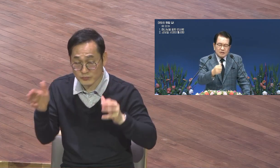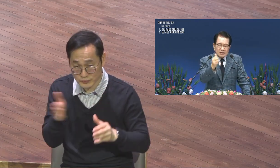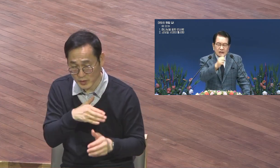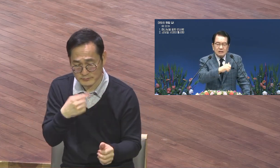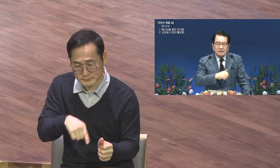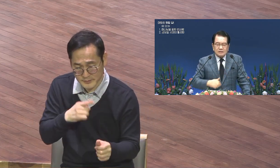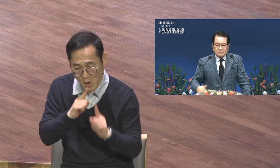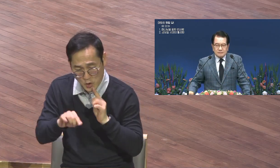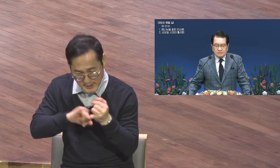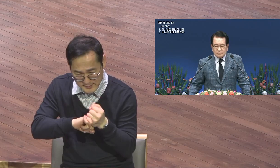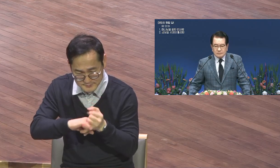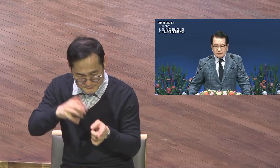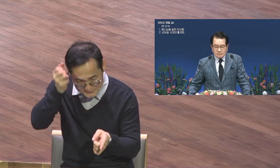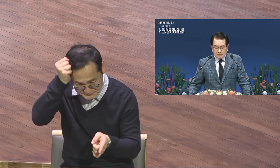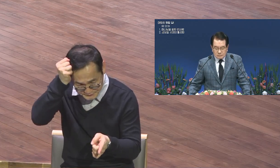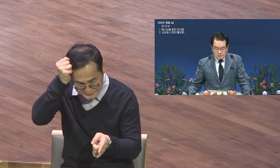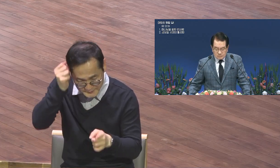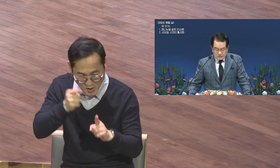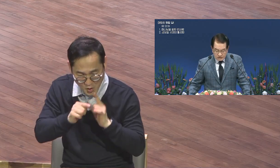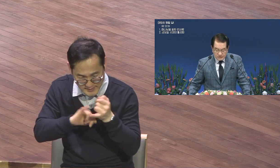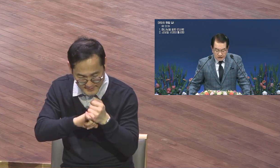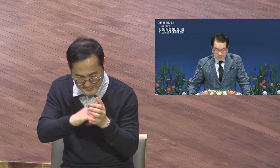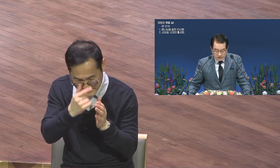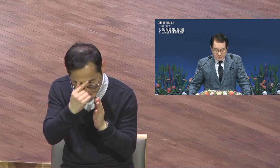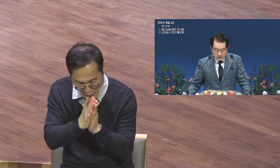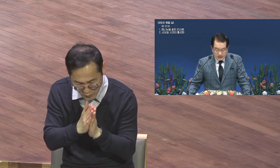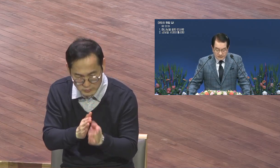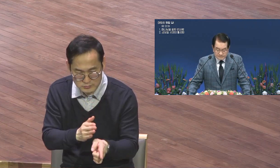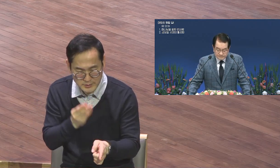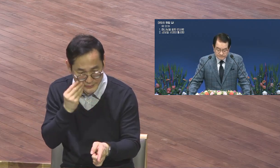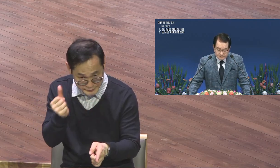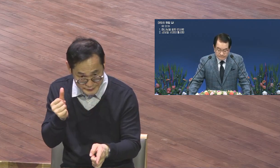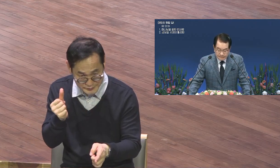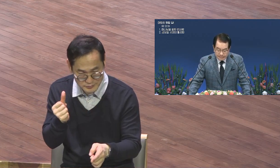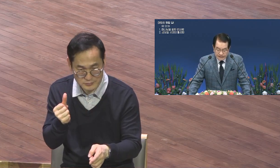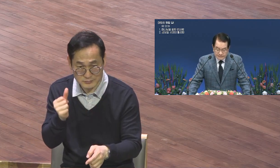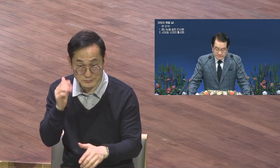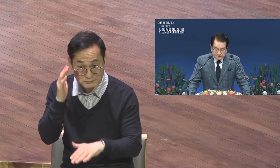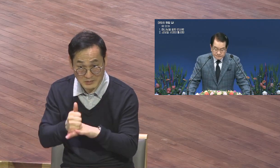기도할 수 있으면 끝난 거예요. 섬이 되는 겁니다.